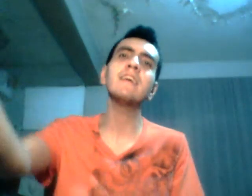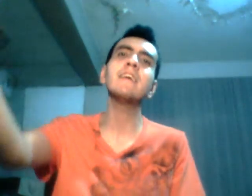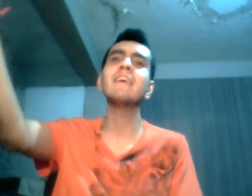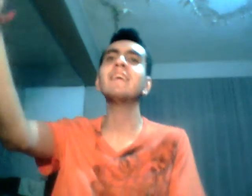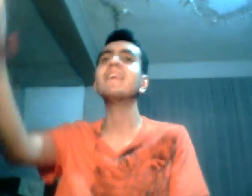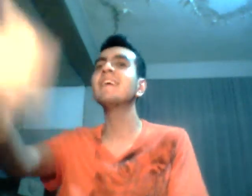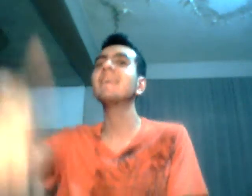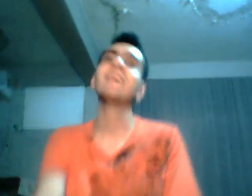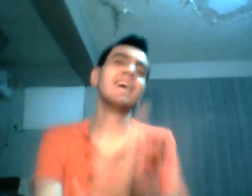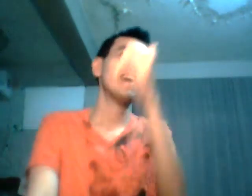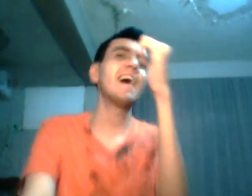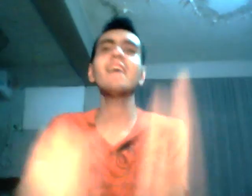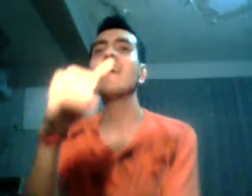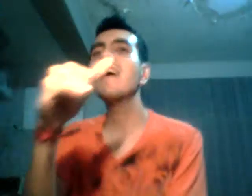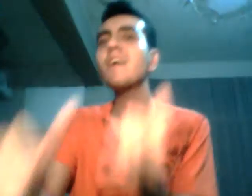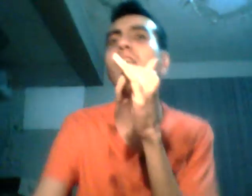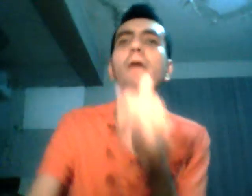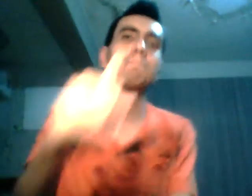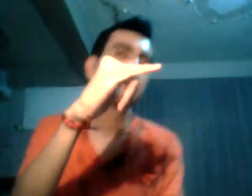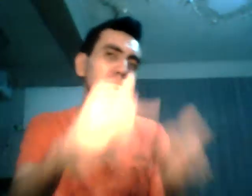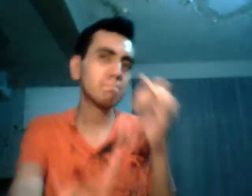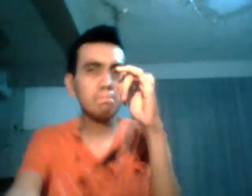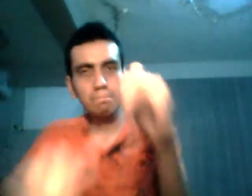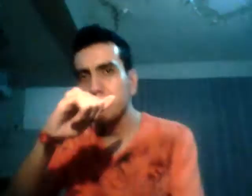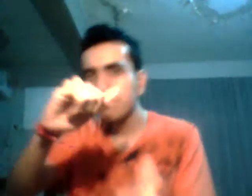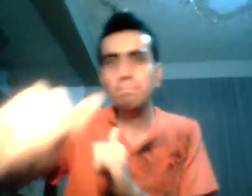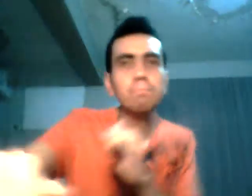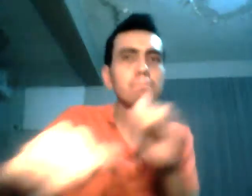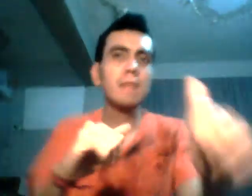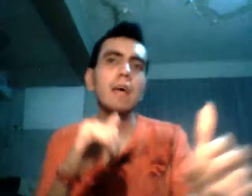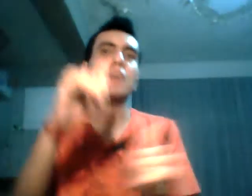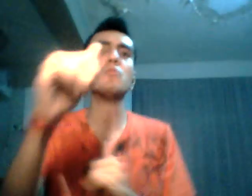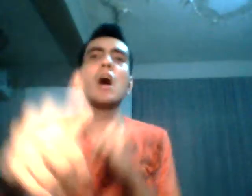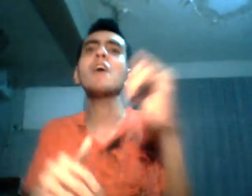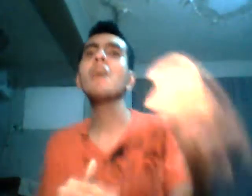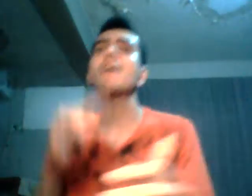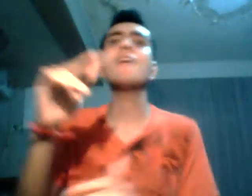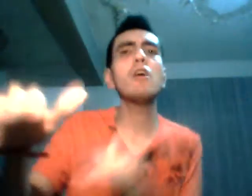Oh, oh, oh. Whoa, whoa, whoa.